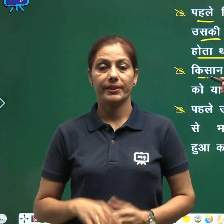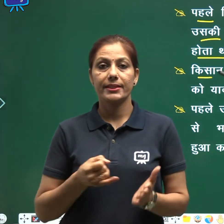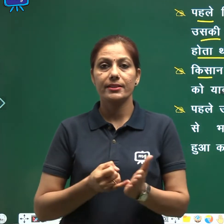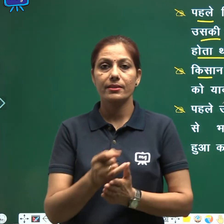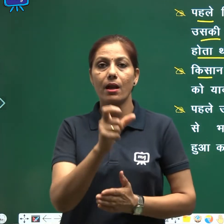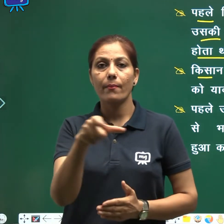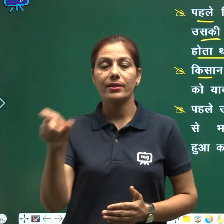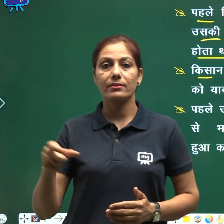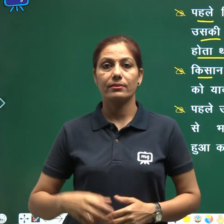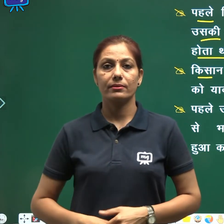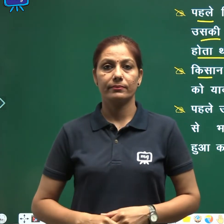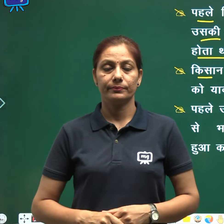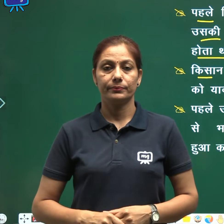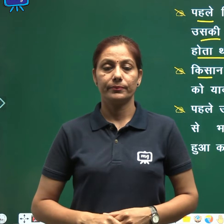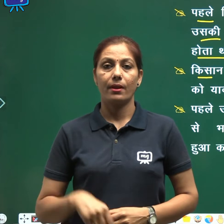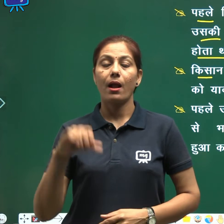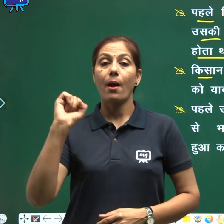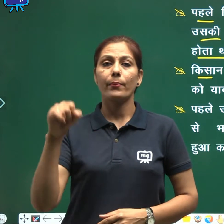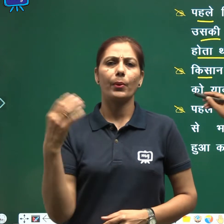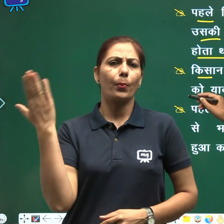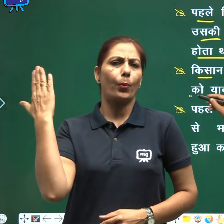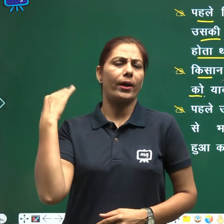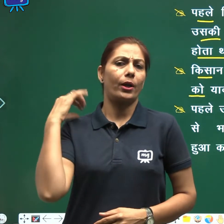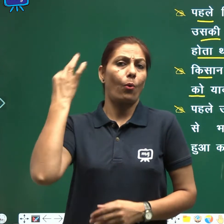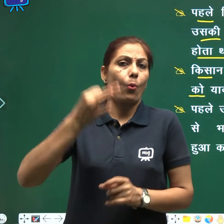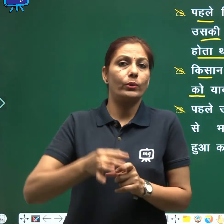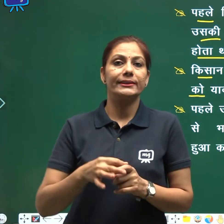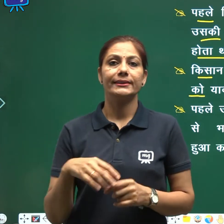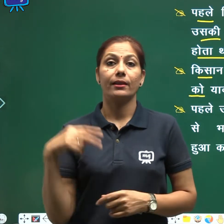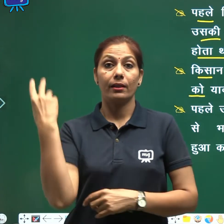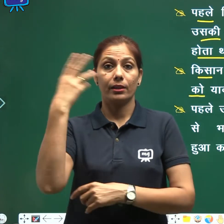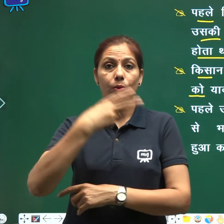किसान अपने पुराने दिनों को